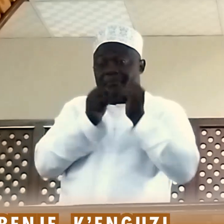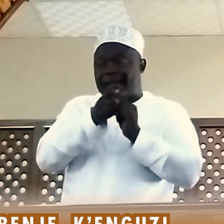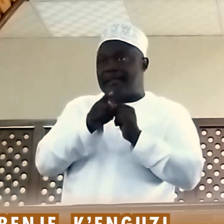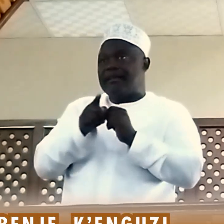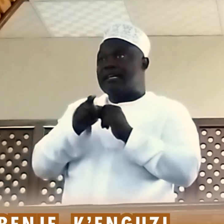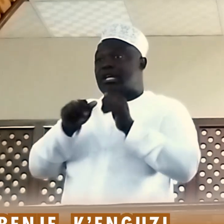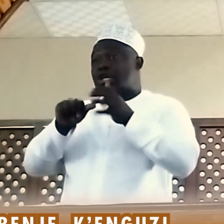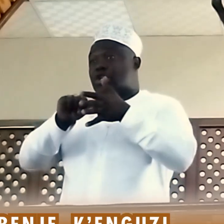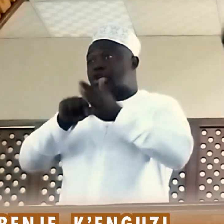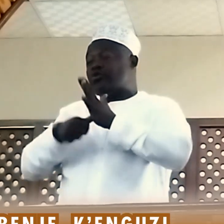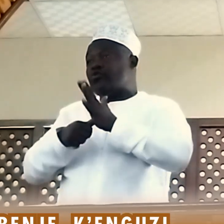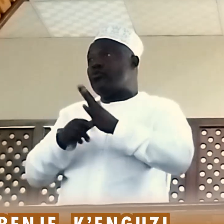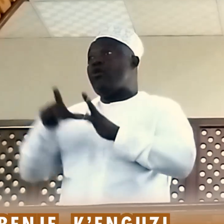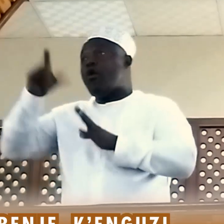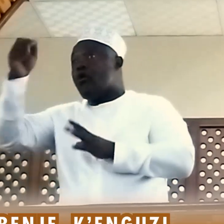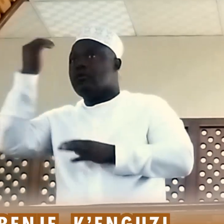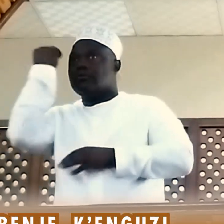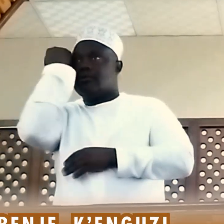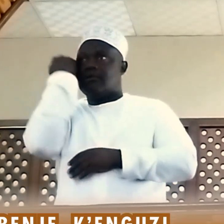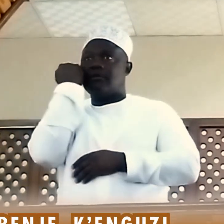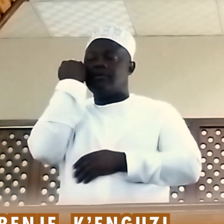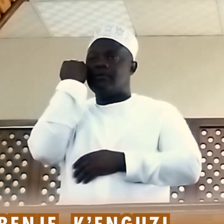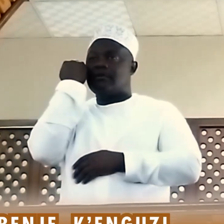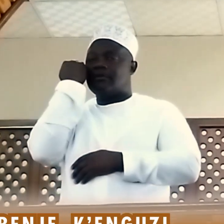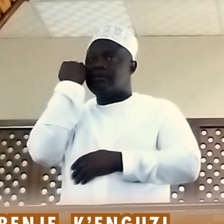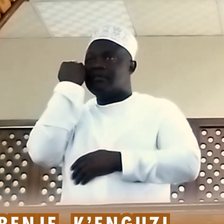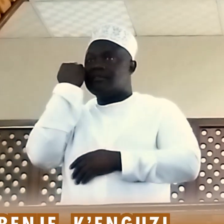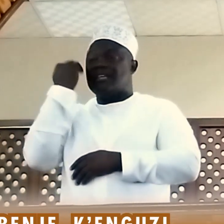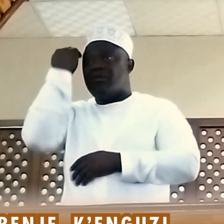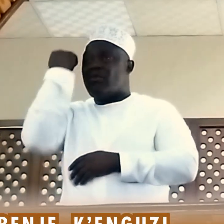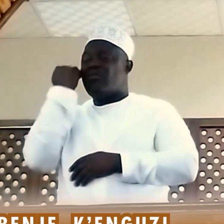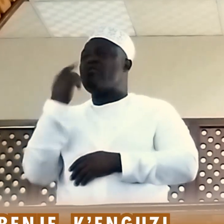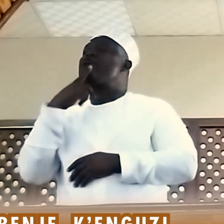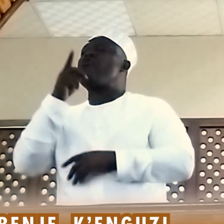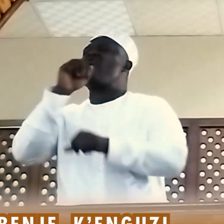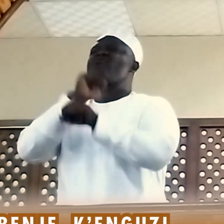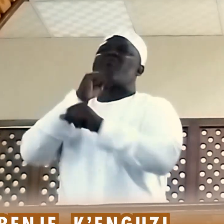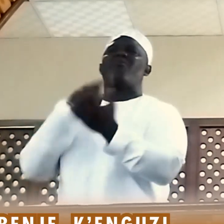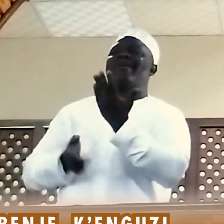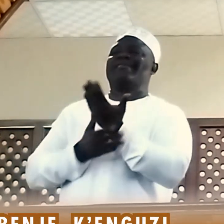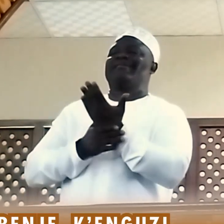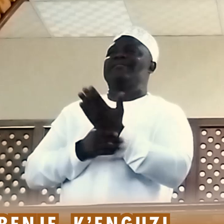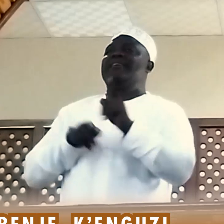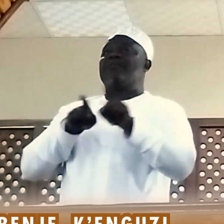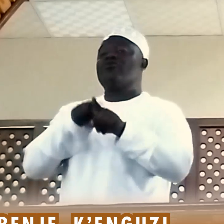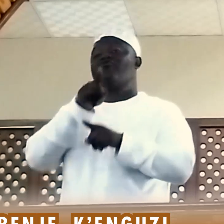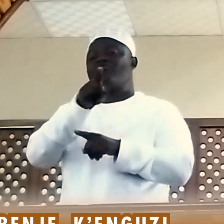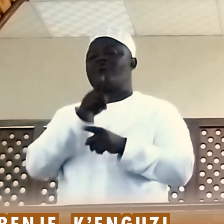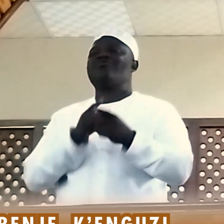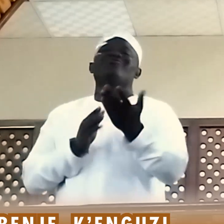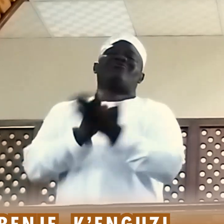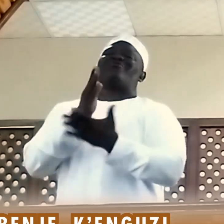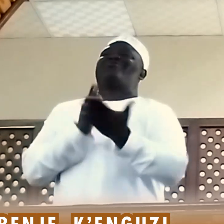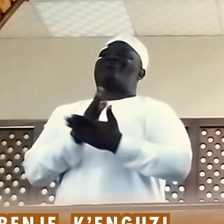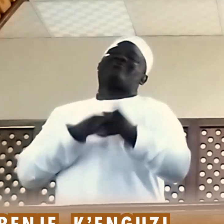mutwala ensonga eri abalamuzi. Abalamuzi bakole ki? Babalamulire nti mwe